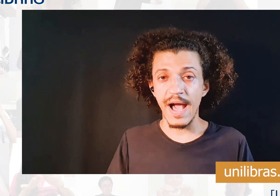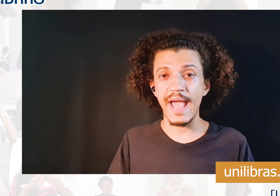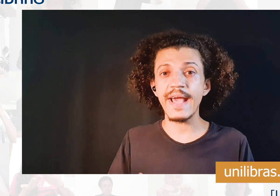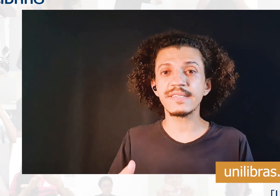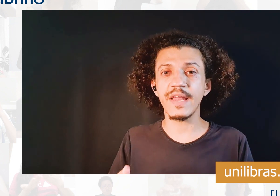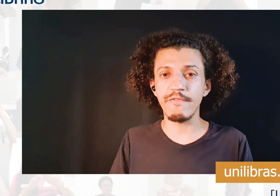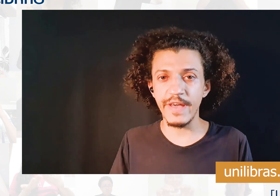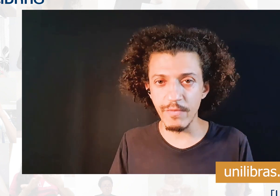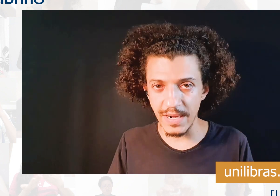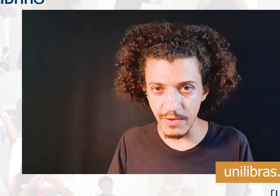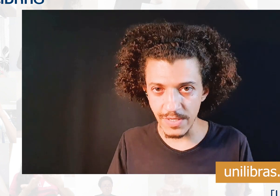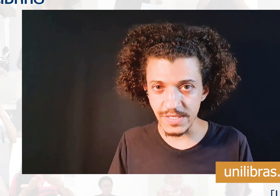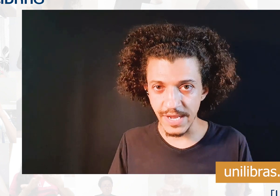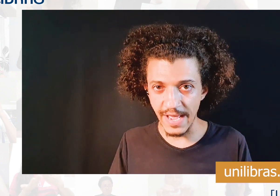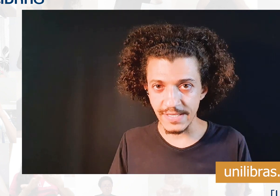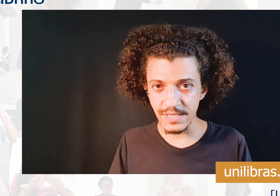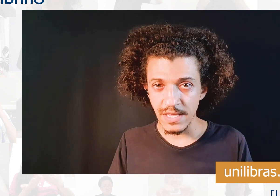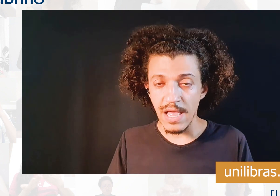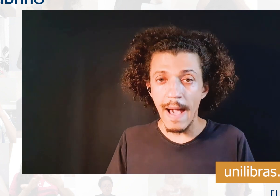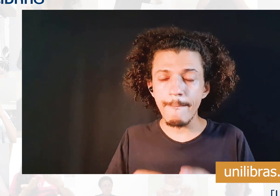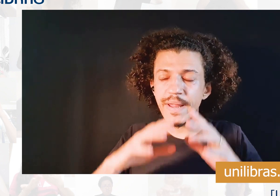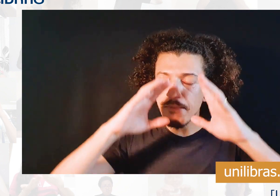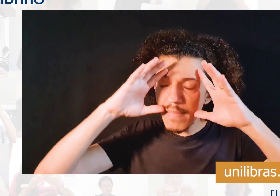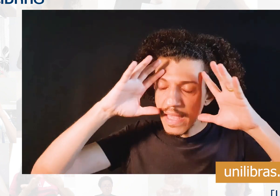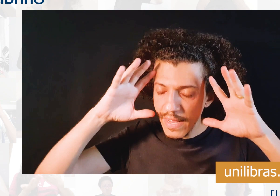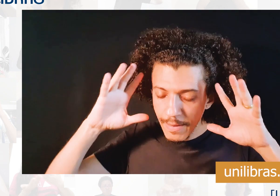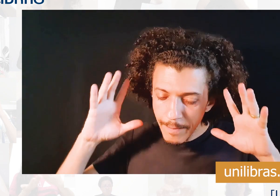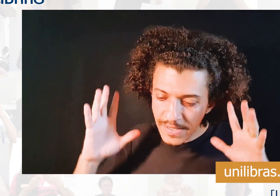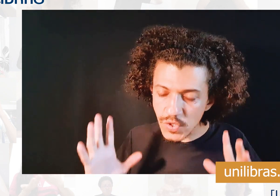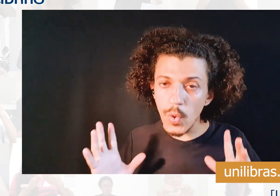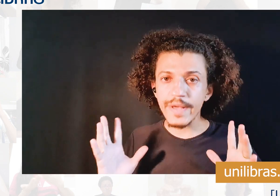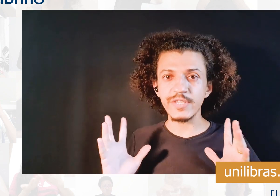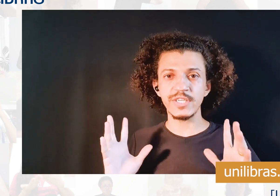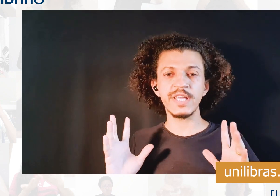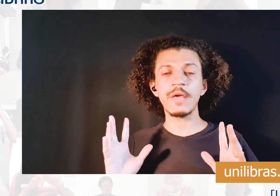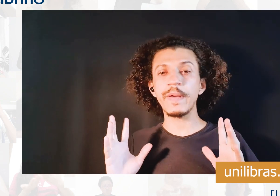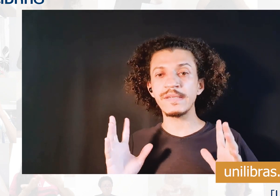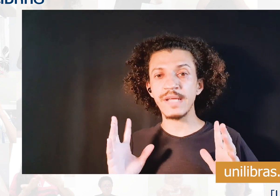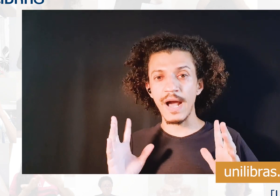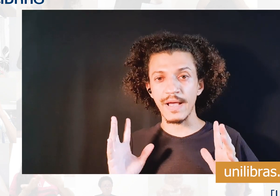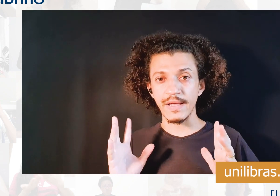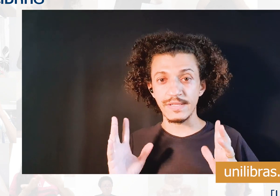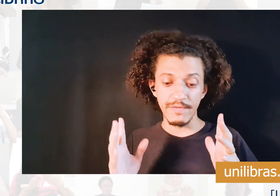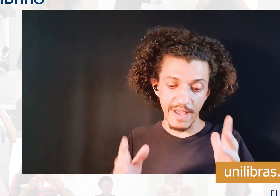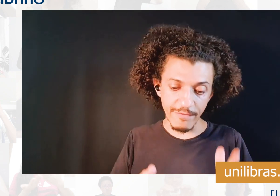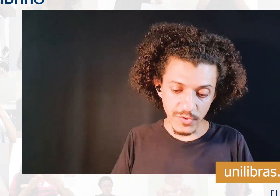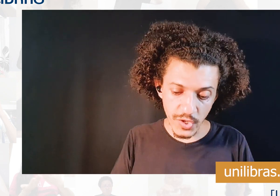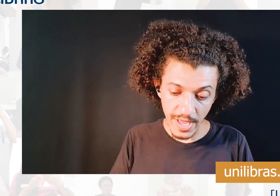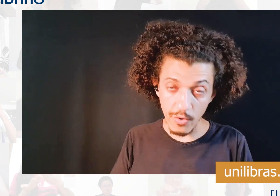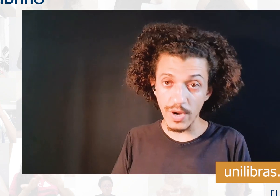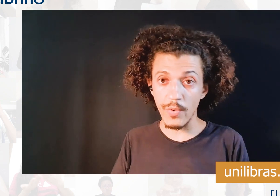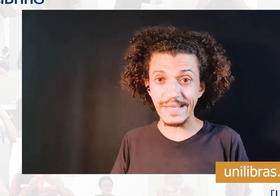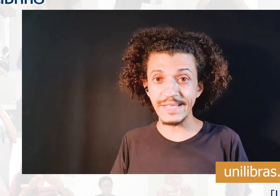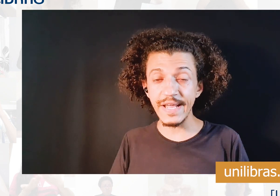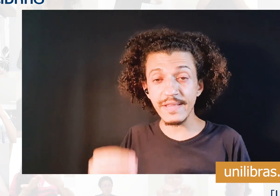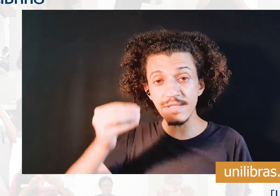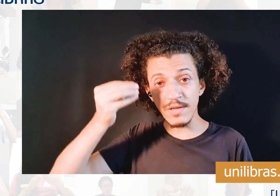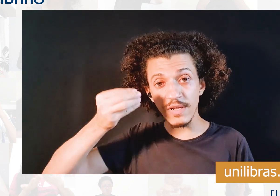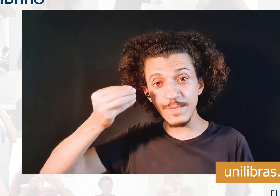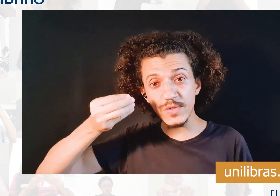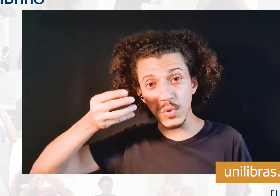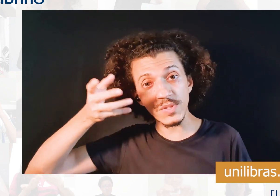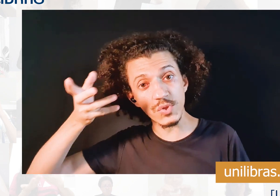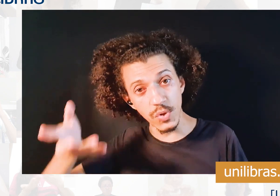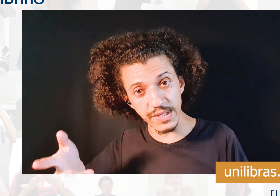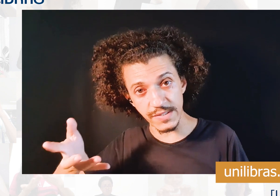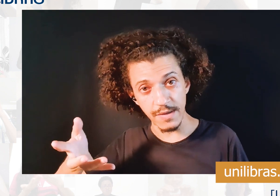propõe a escrever uma língua de sinais, a primeira pessoa que a gente tem que pensar se vai funcionar ou não a escrita são